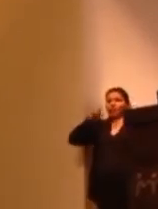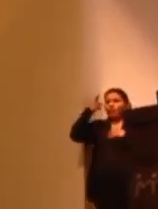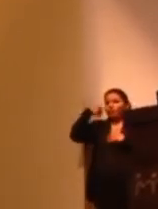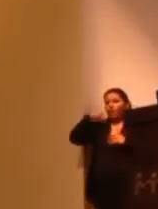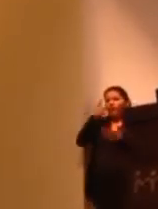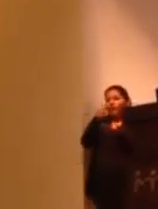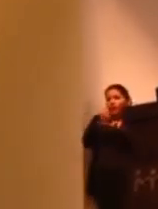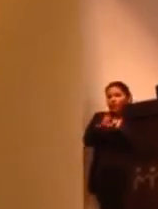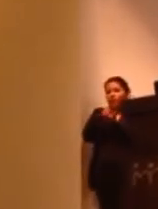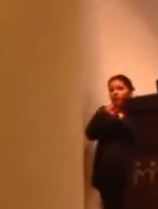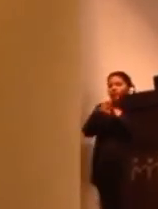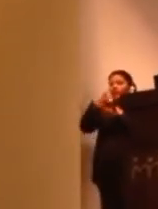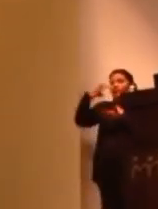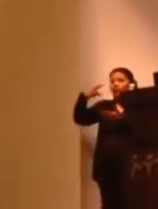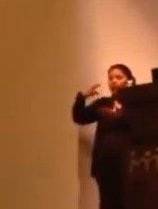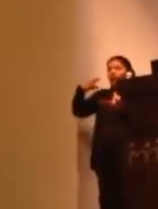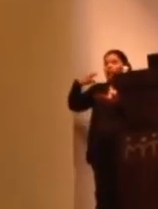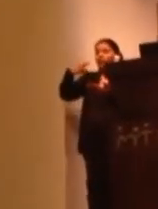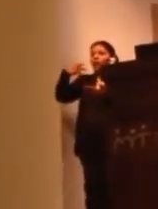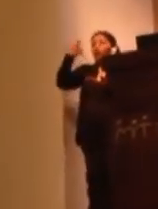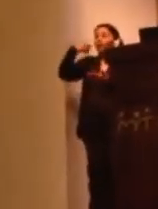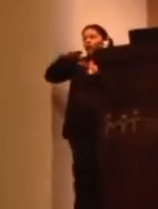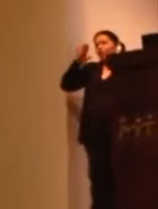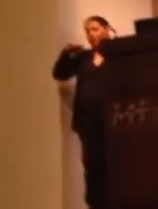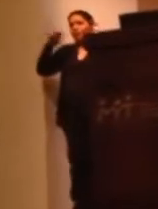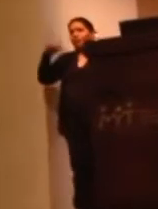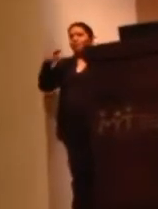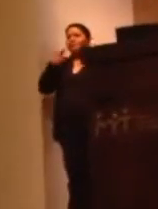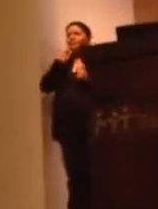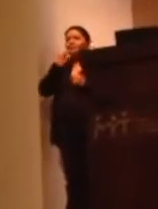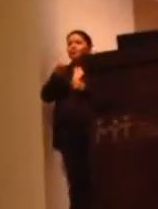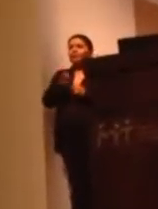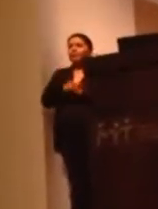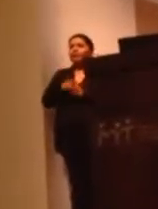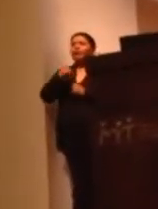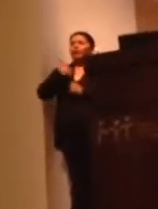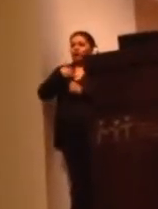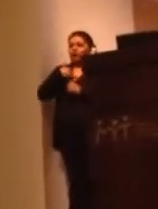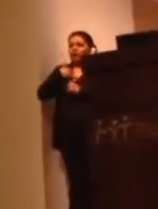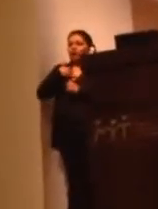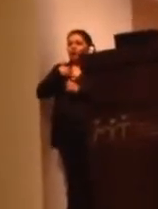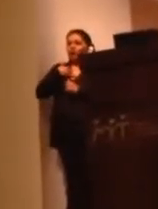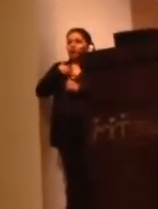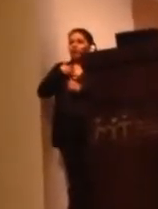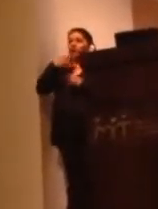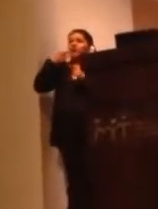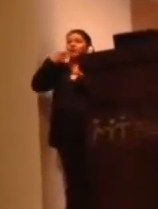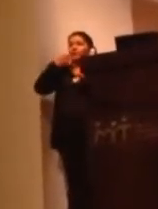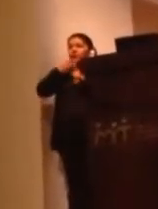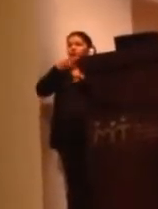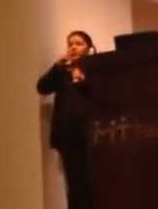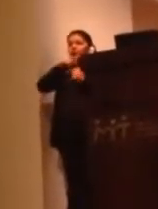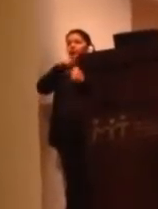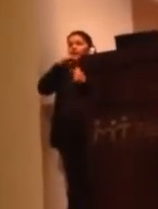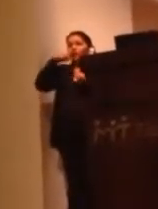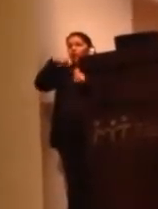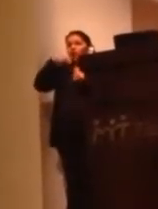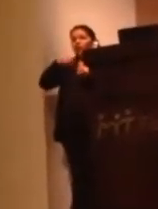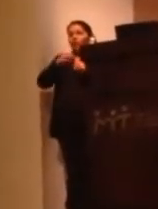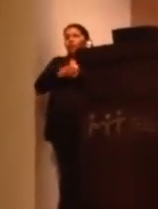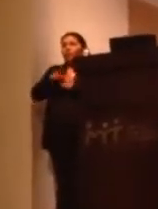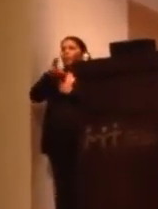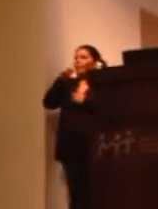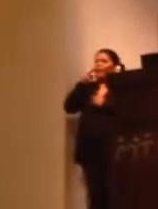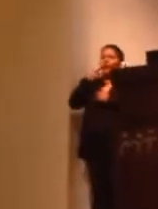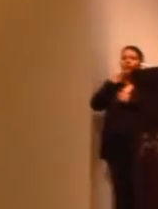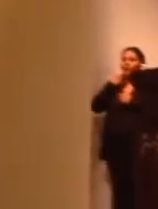las terapias, también a veces se usa. Yo particularmente, insisto, en la actualidad no